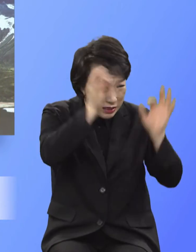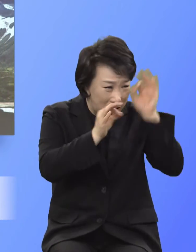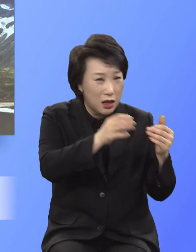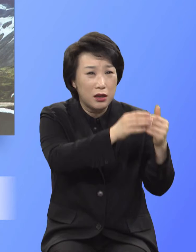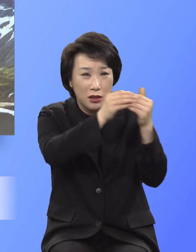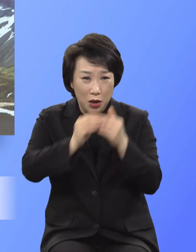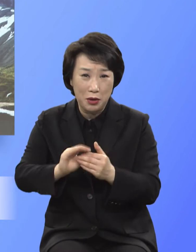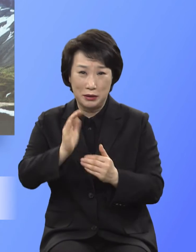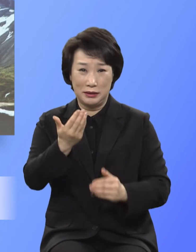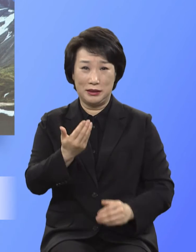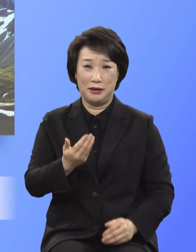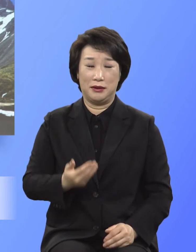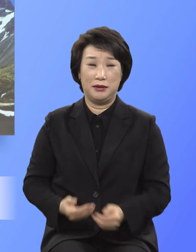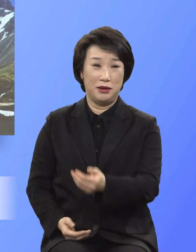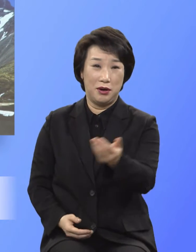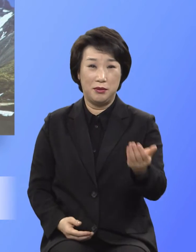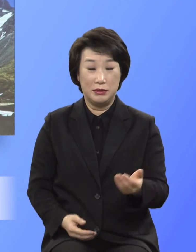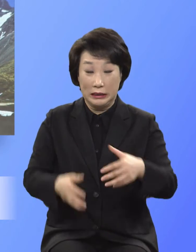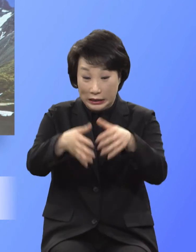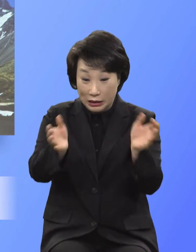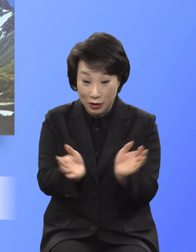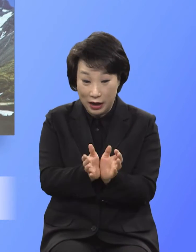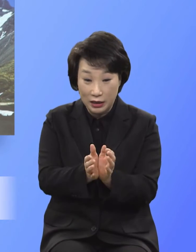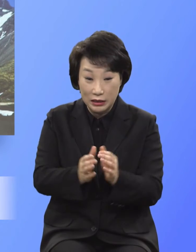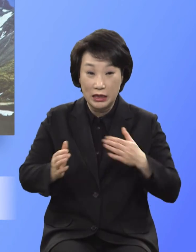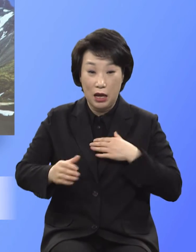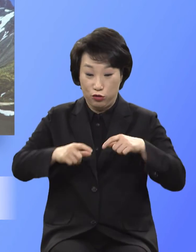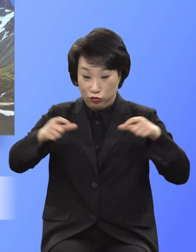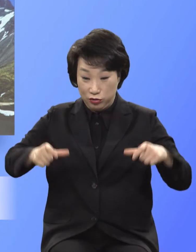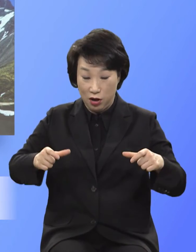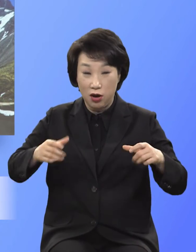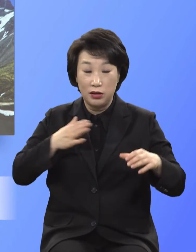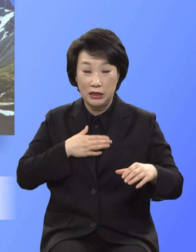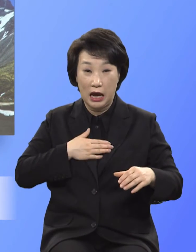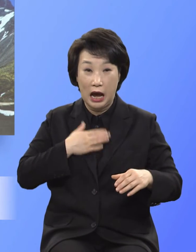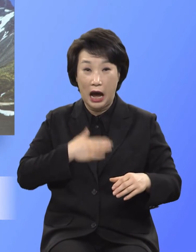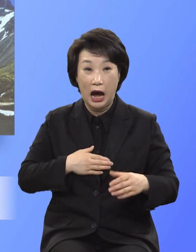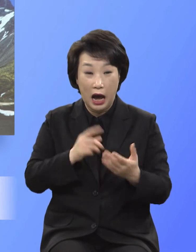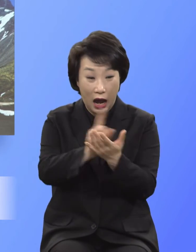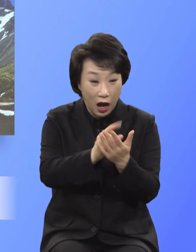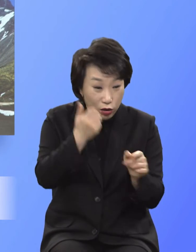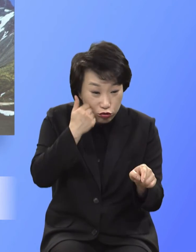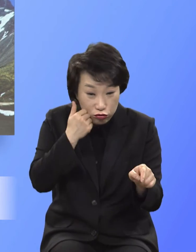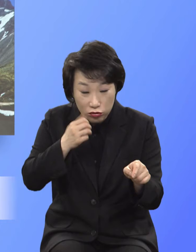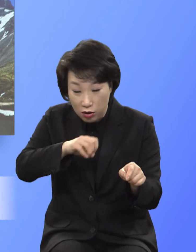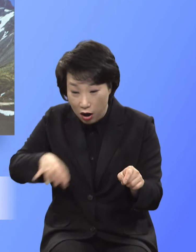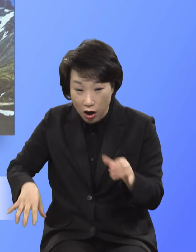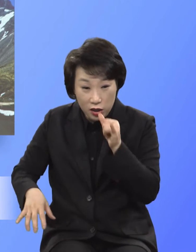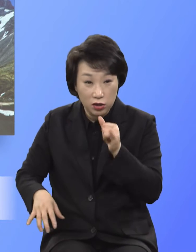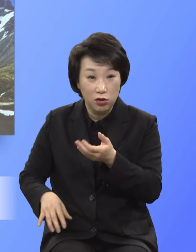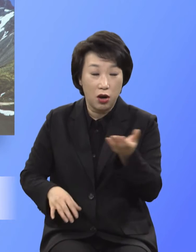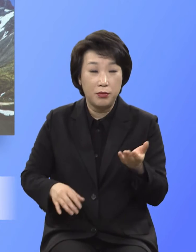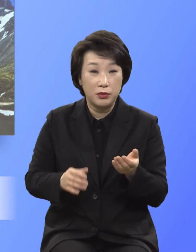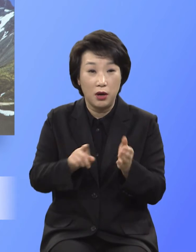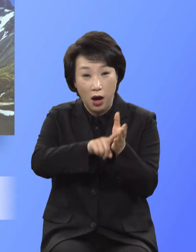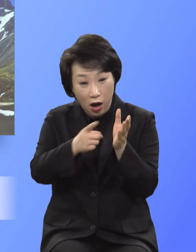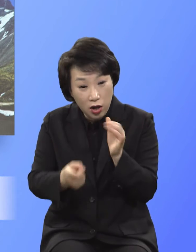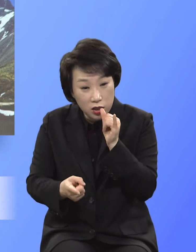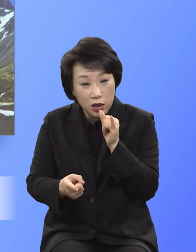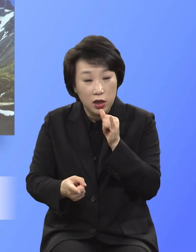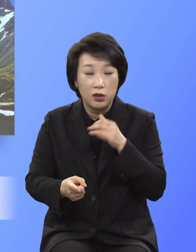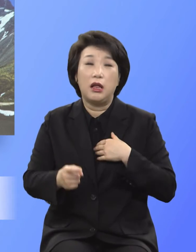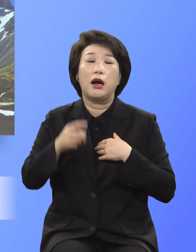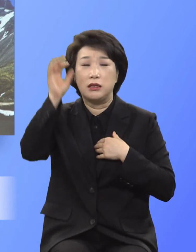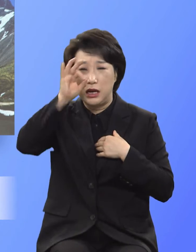않겠는가? 여러분의 기관에서 구역에서 내가 아는 사람들을 잊어버렸다면 내가 찾아와야